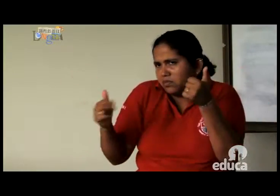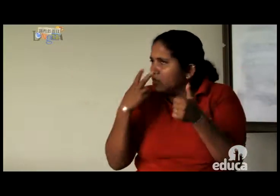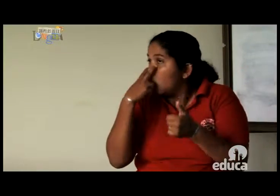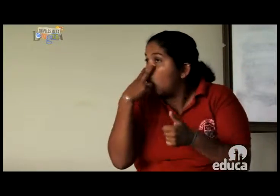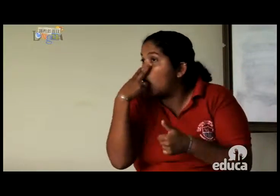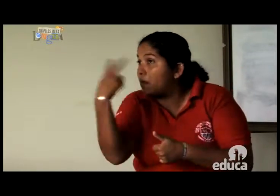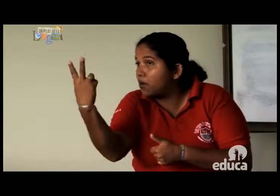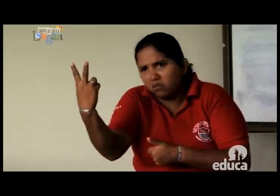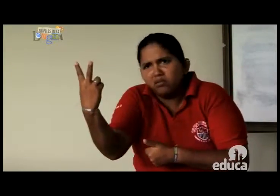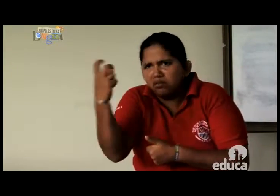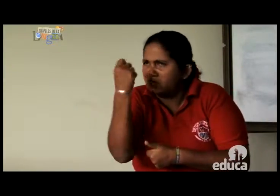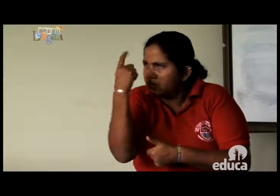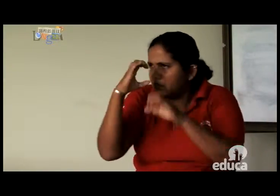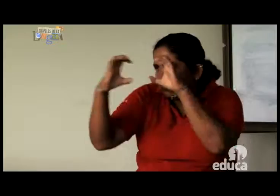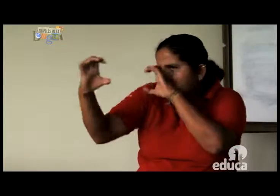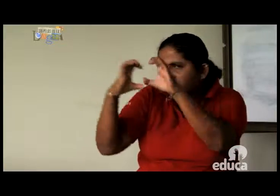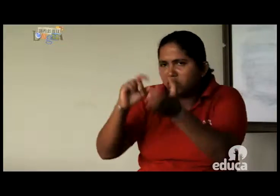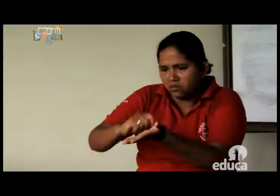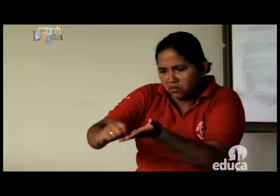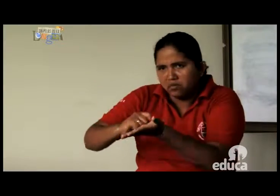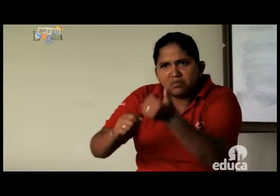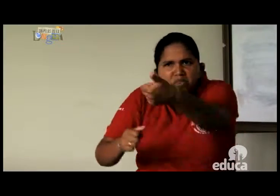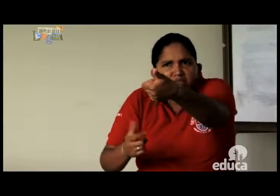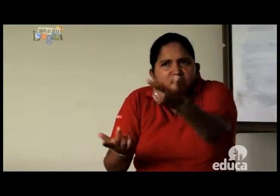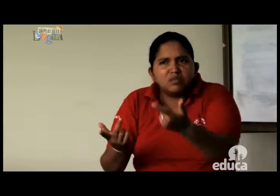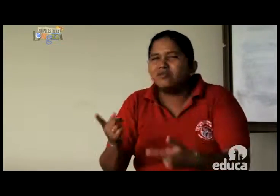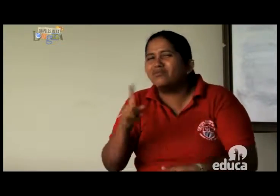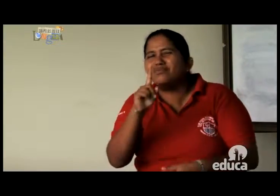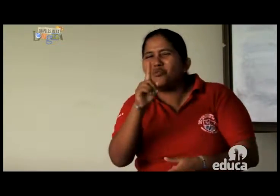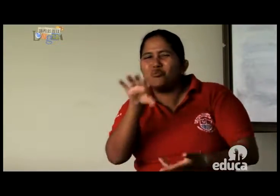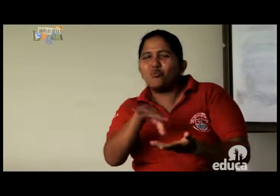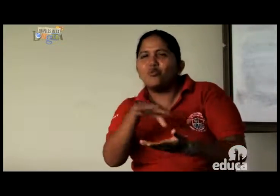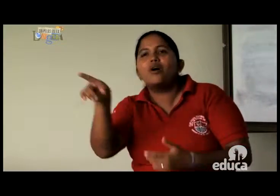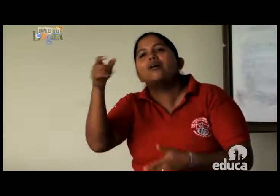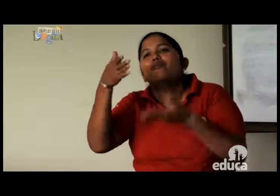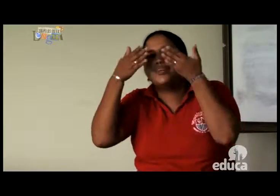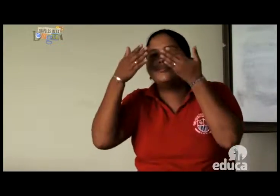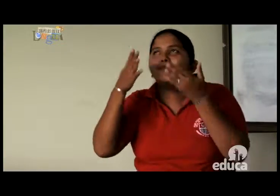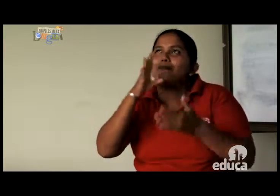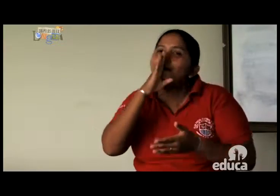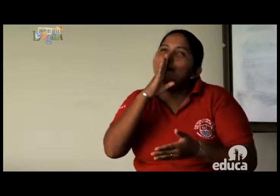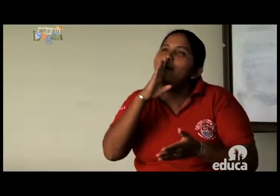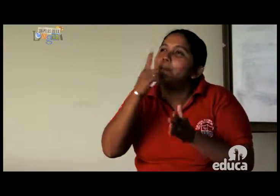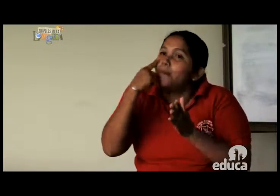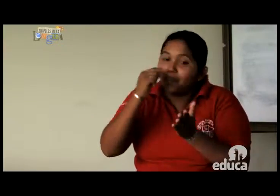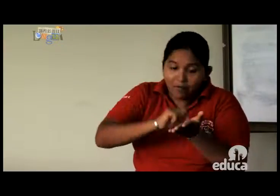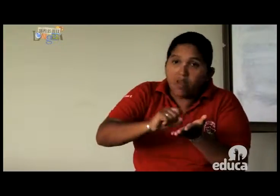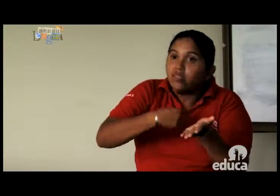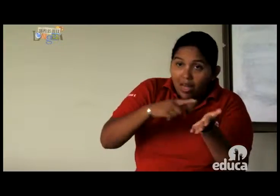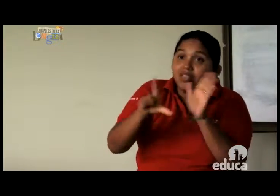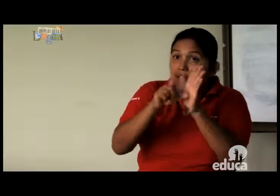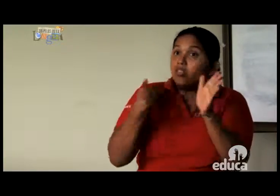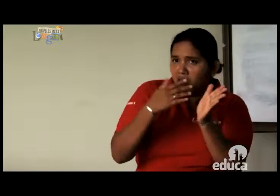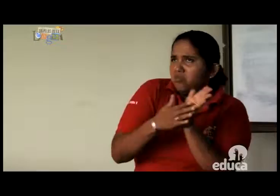Mi deficiencia está enfocada en lo auditivo, pero yo puedo comunicarme por lenguaje escrito.